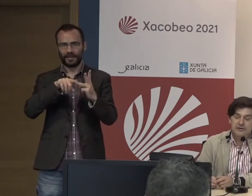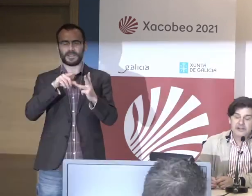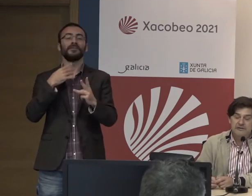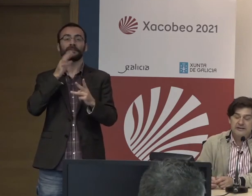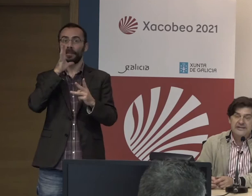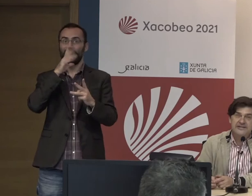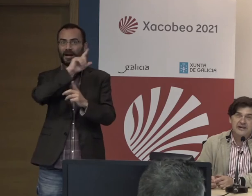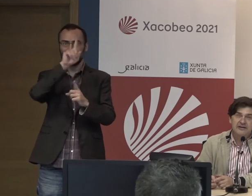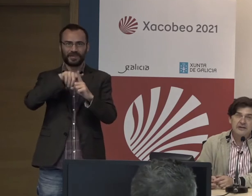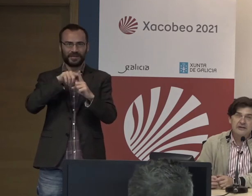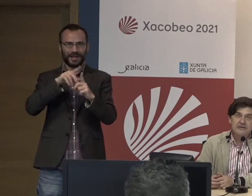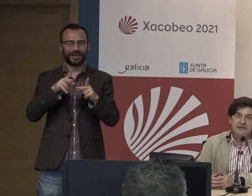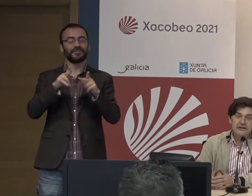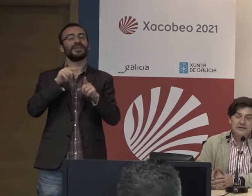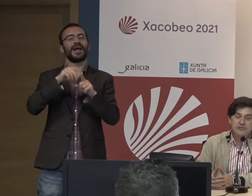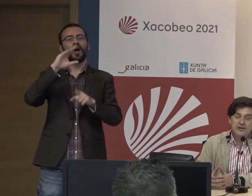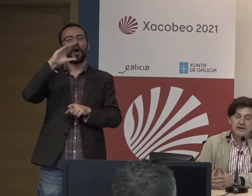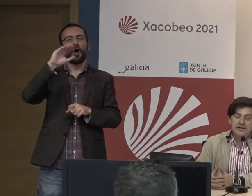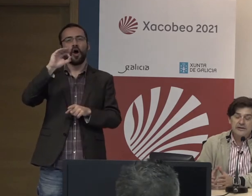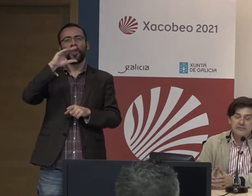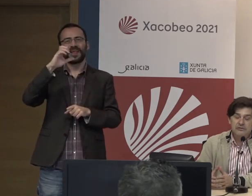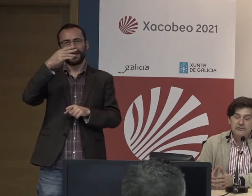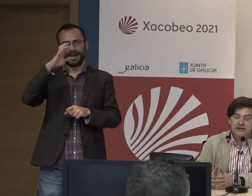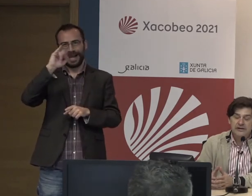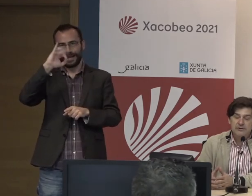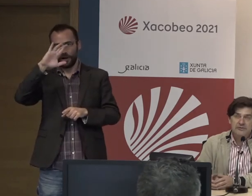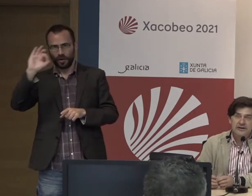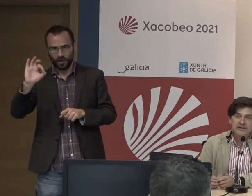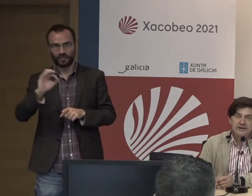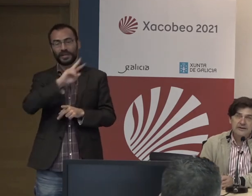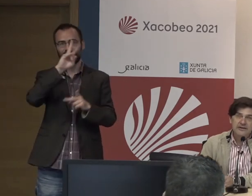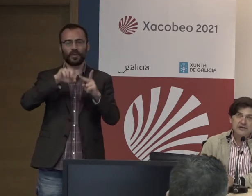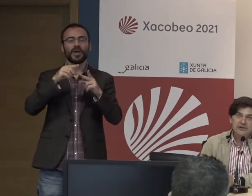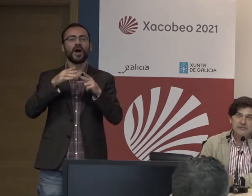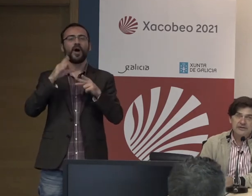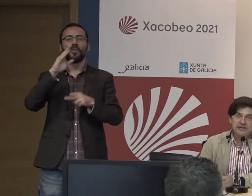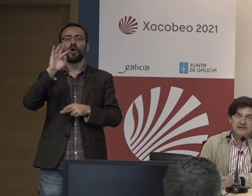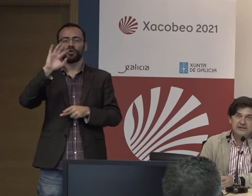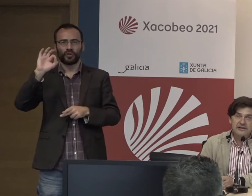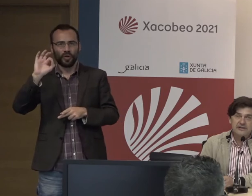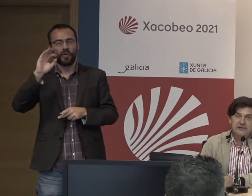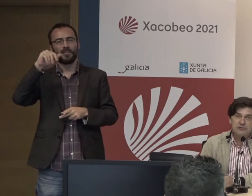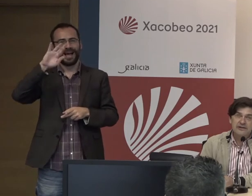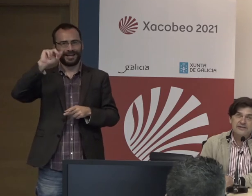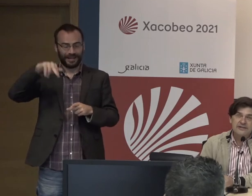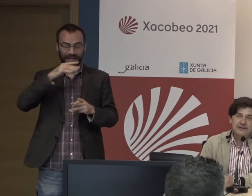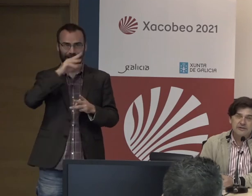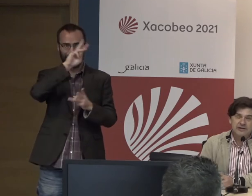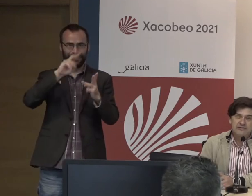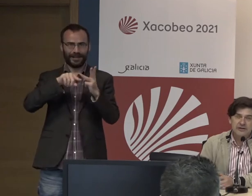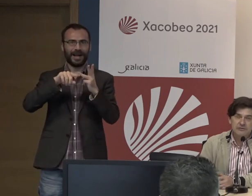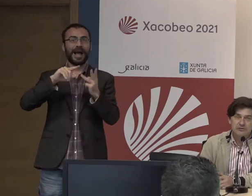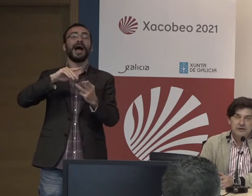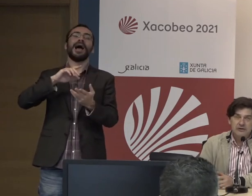en Otorrillo, antes de salir, en la segunda la hicimos ayer en Puerto Morín, y hoy hacemos esta tercera en Artúa. En Santiago